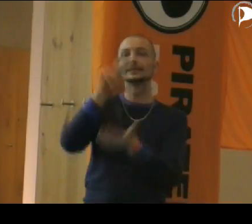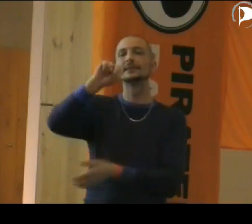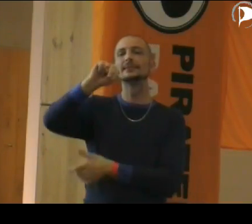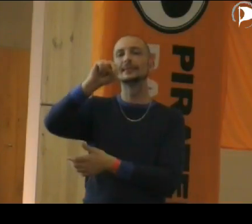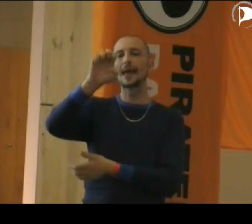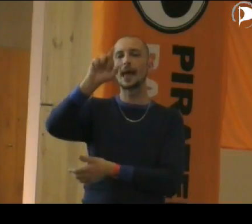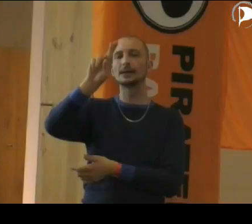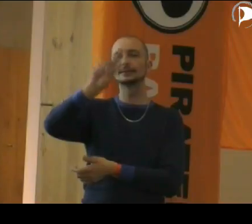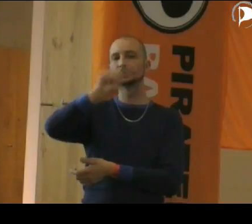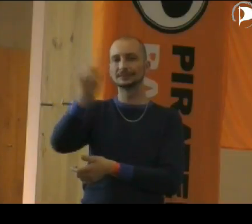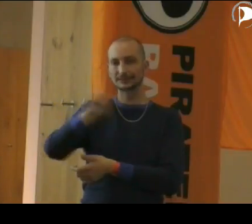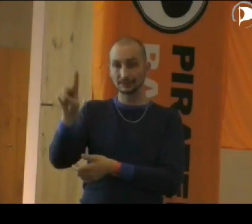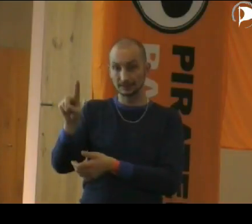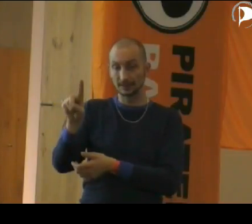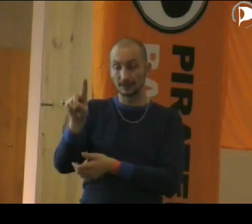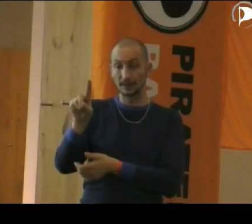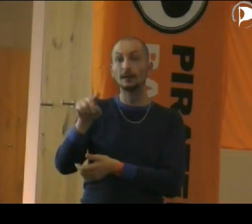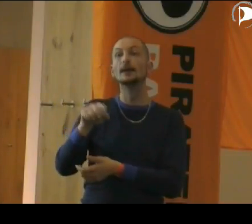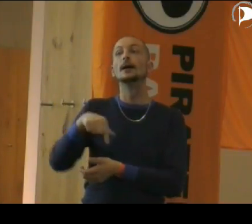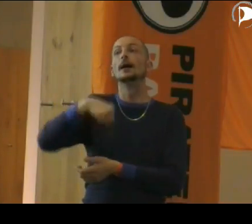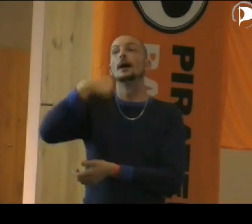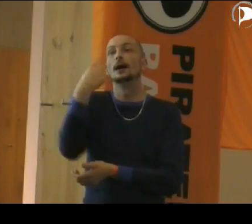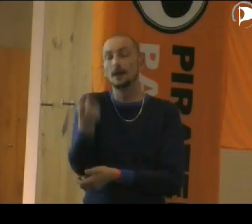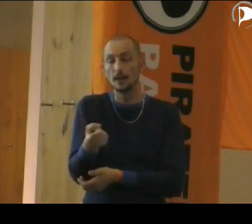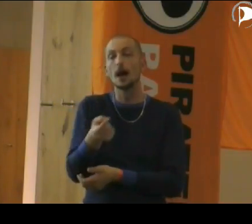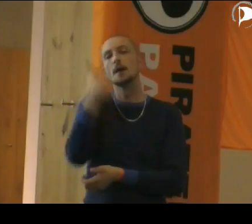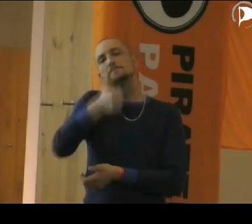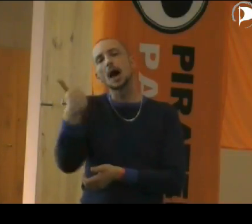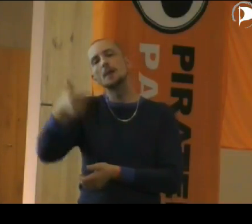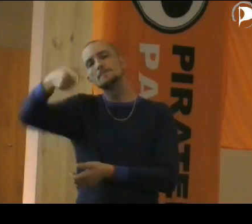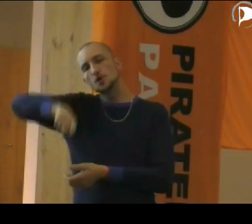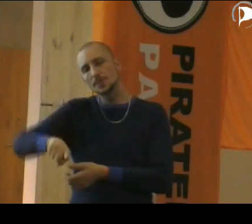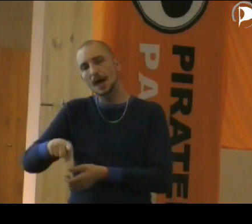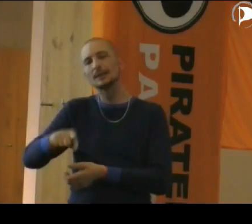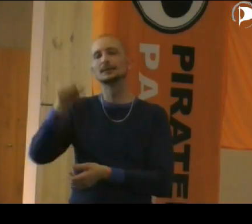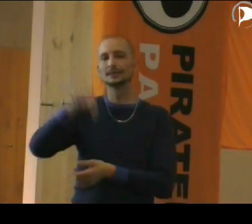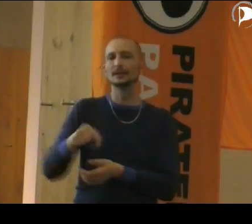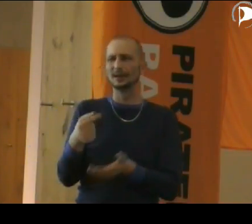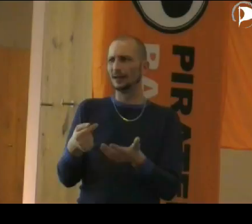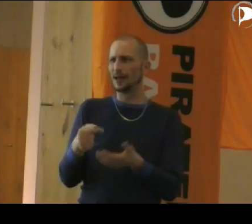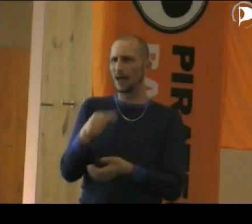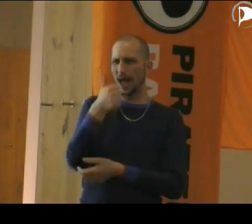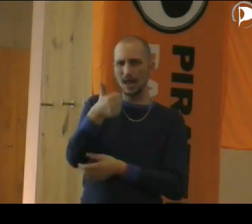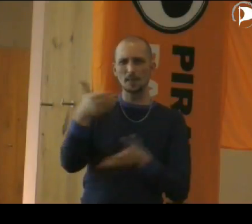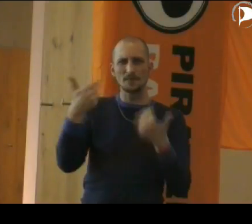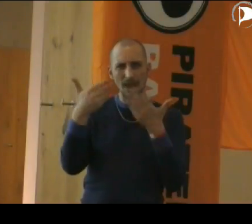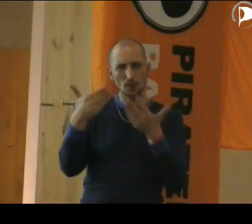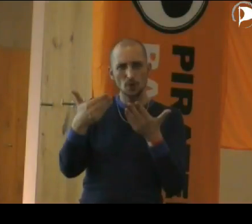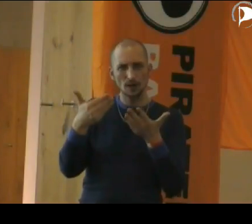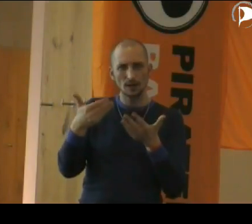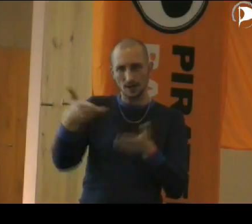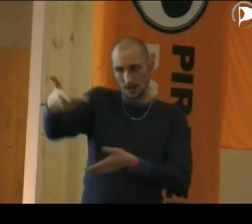und habe schlussendlich nach wären monat nachdem ich das angebot ist sind eine einzige bewerbung